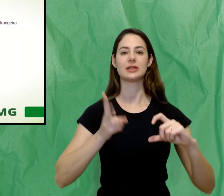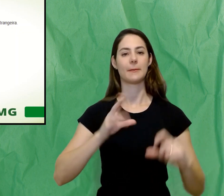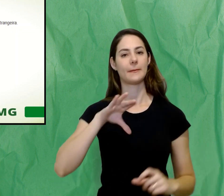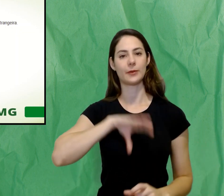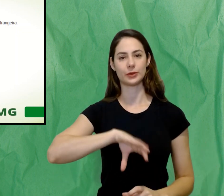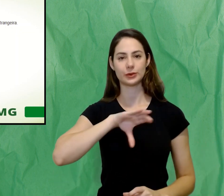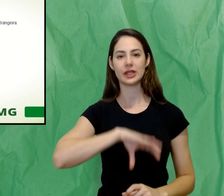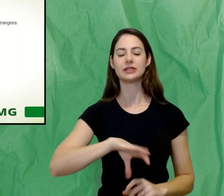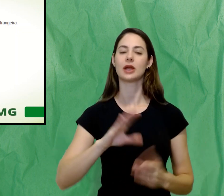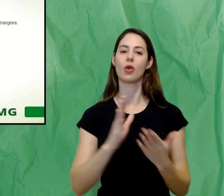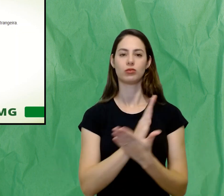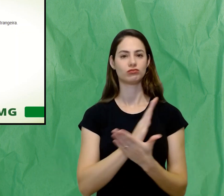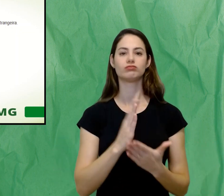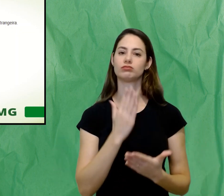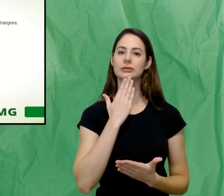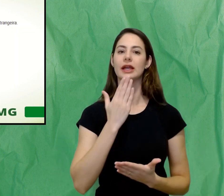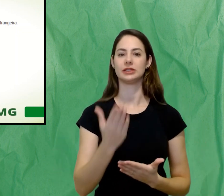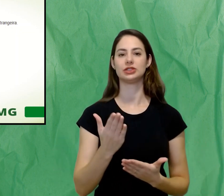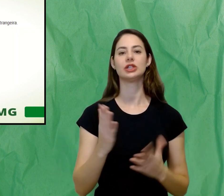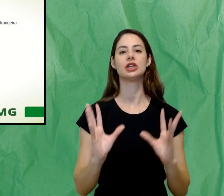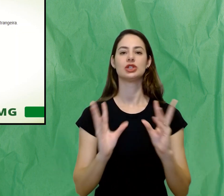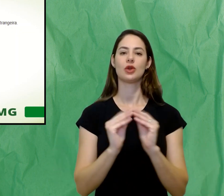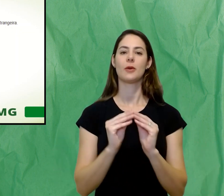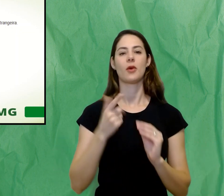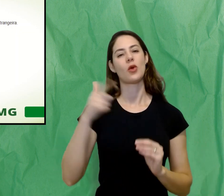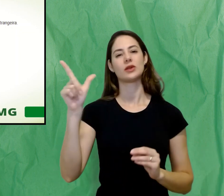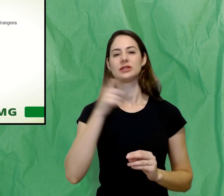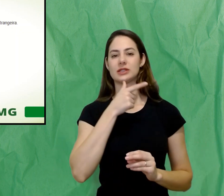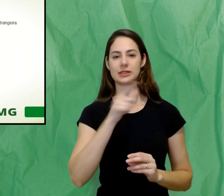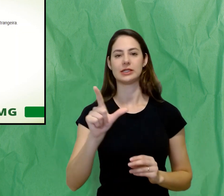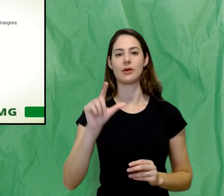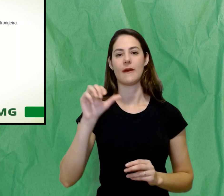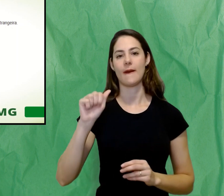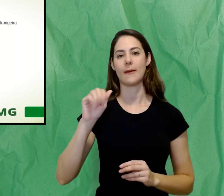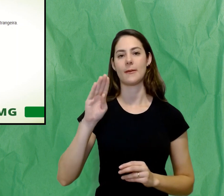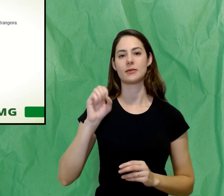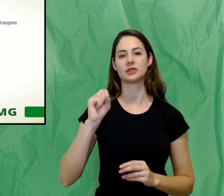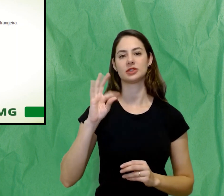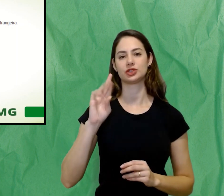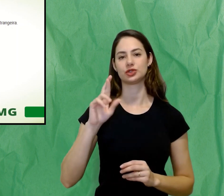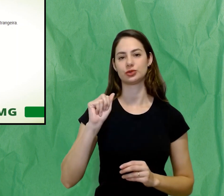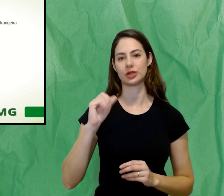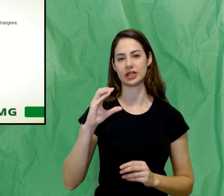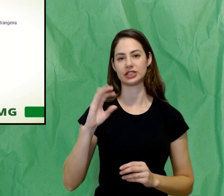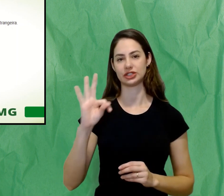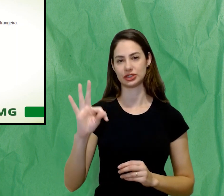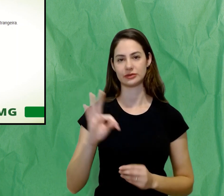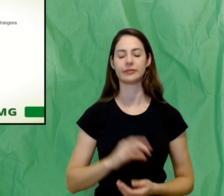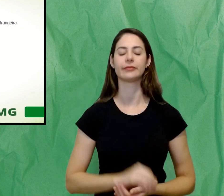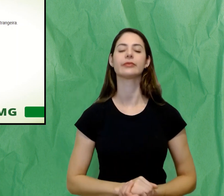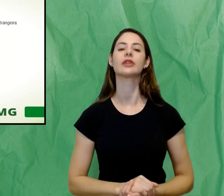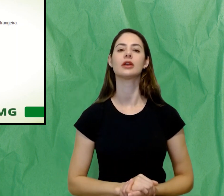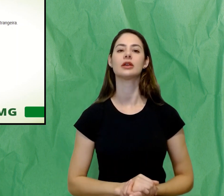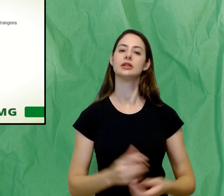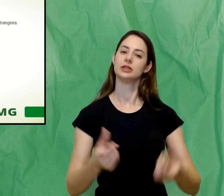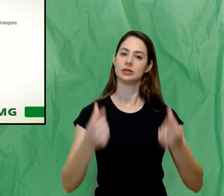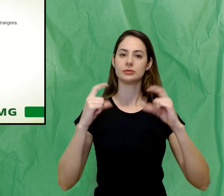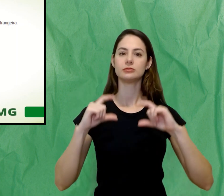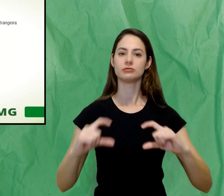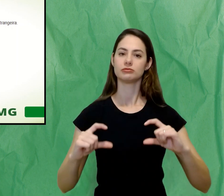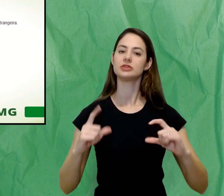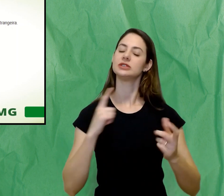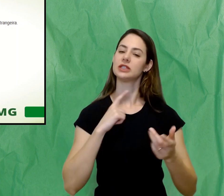mas que alguns periódicos também pedem em língua estrangeira, o abstract, né? Na sequência, vem os